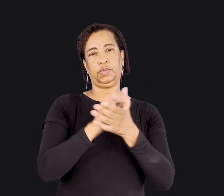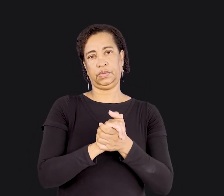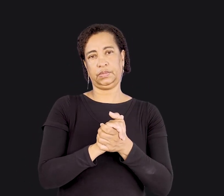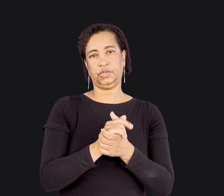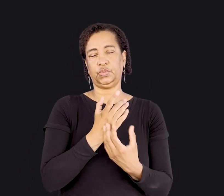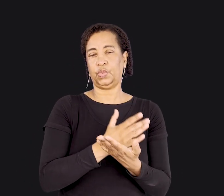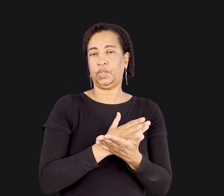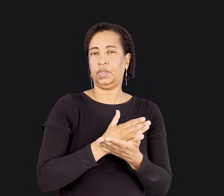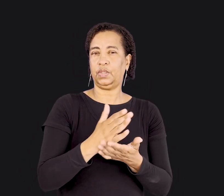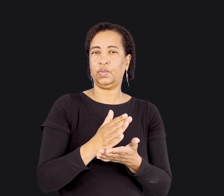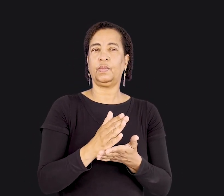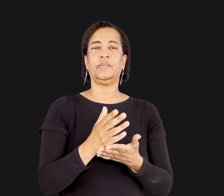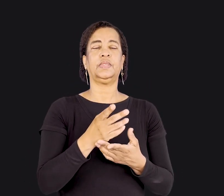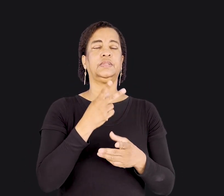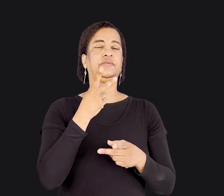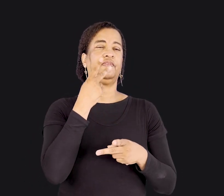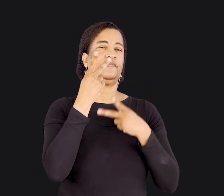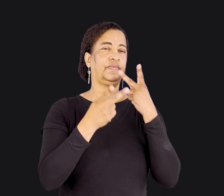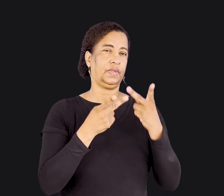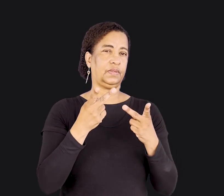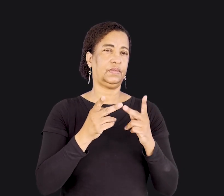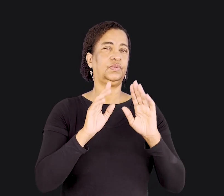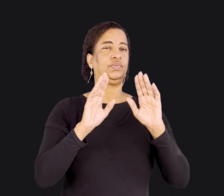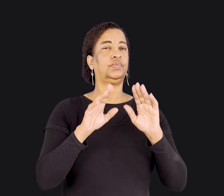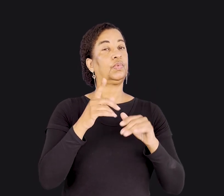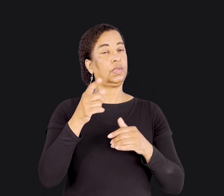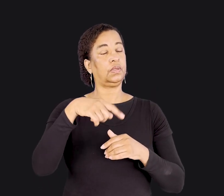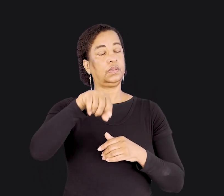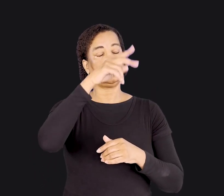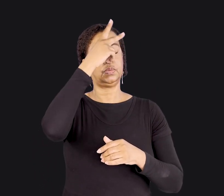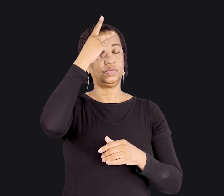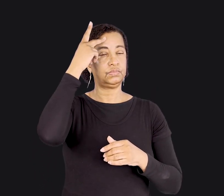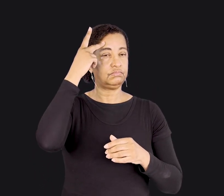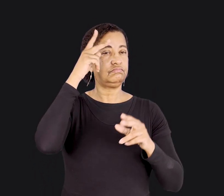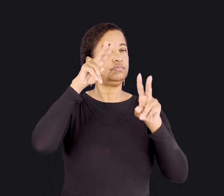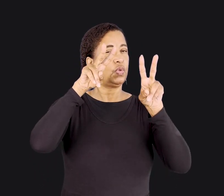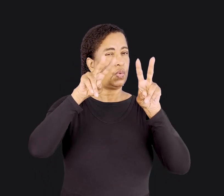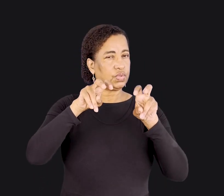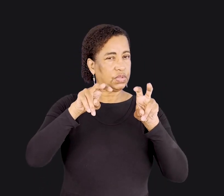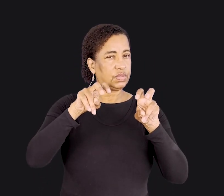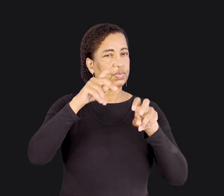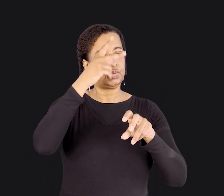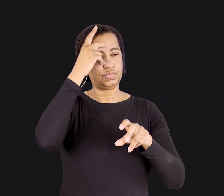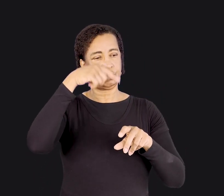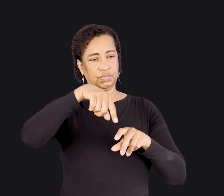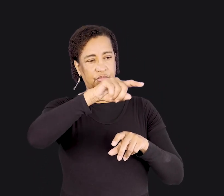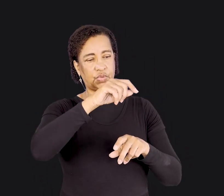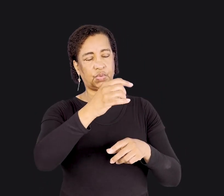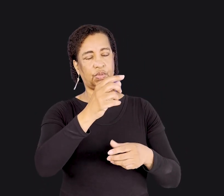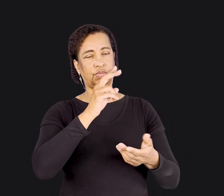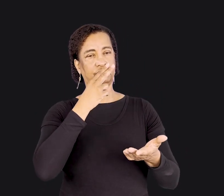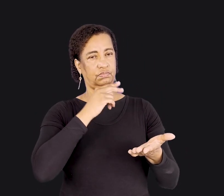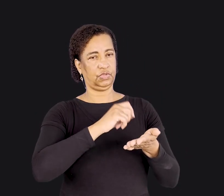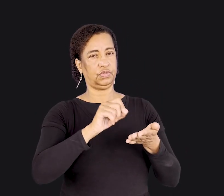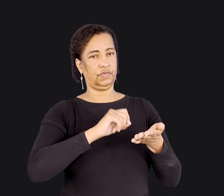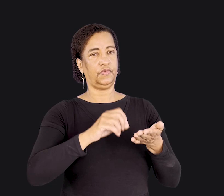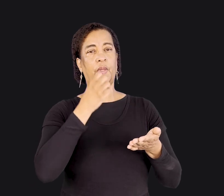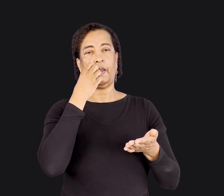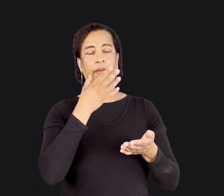Ele inicia o capítulo assim, quanto aos assuntos sobre os quais vocês escreveram, é bom que o homem